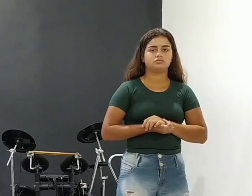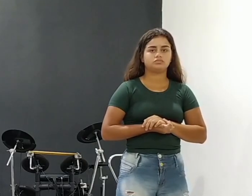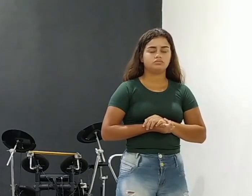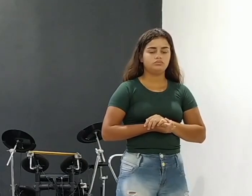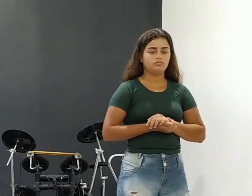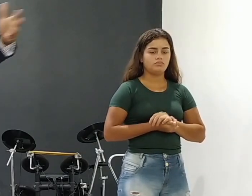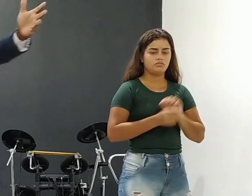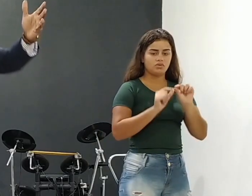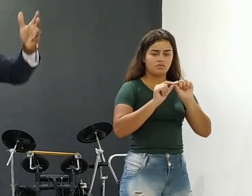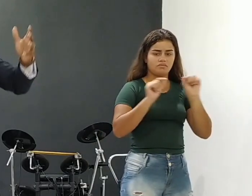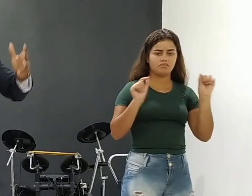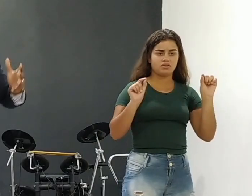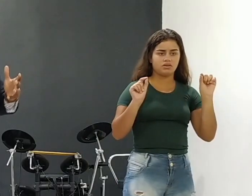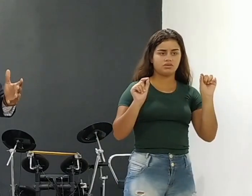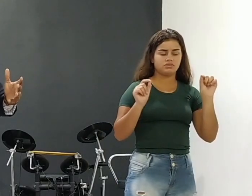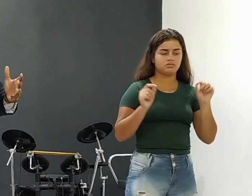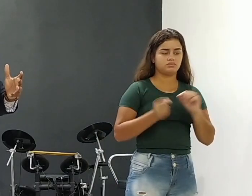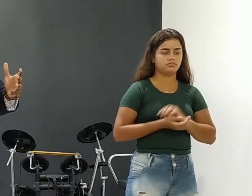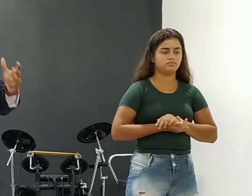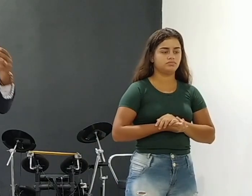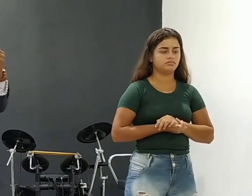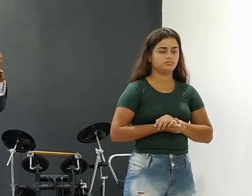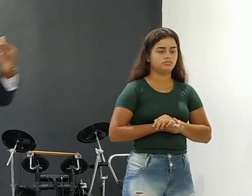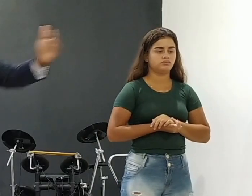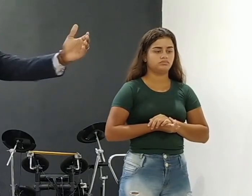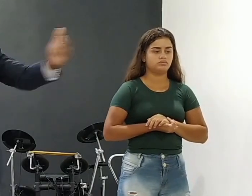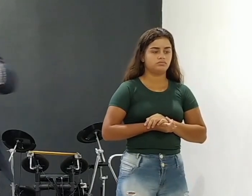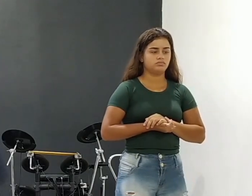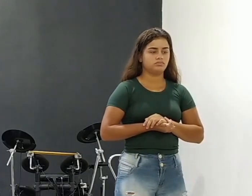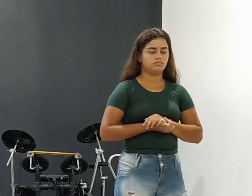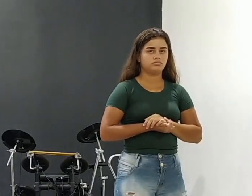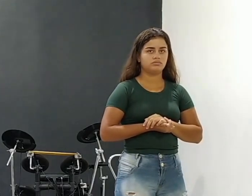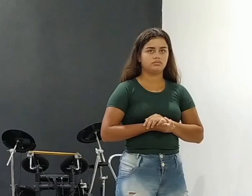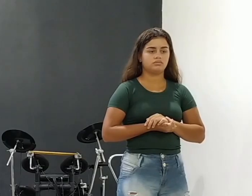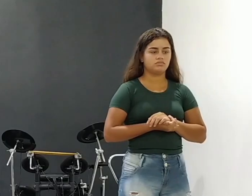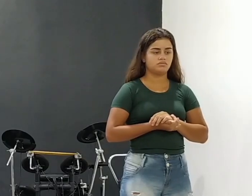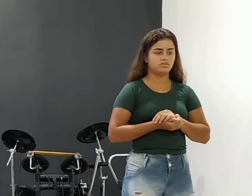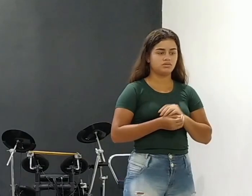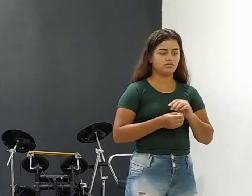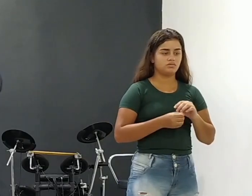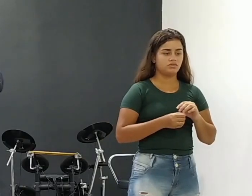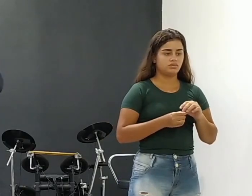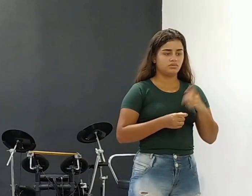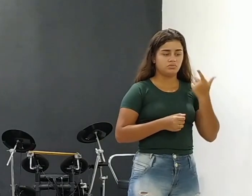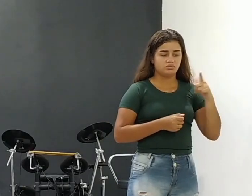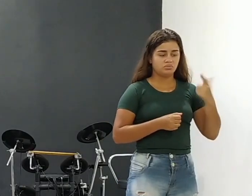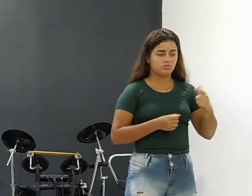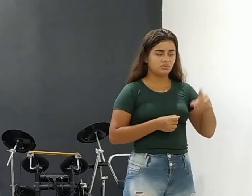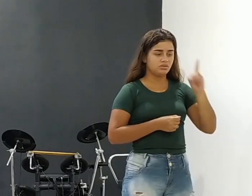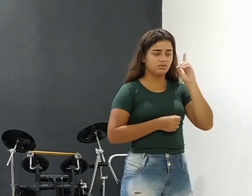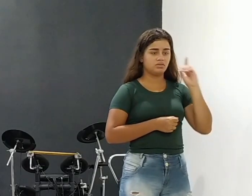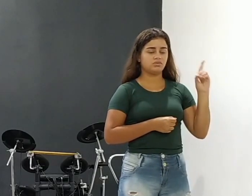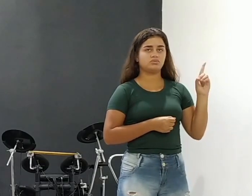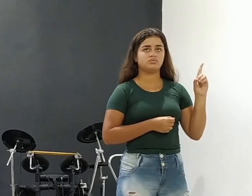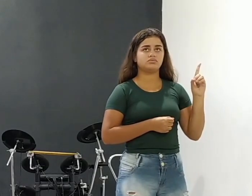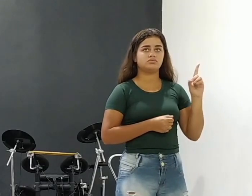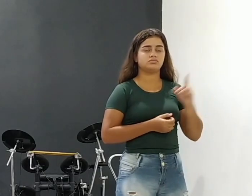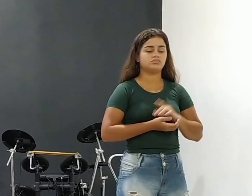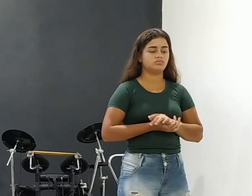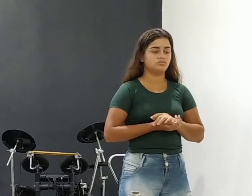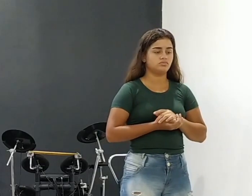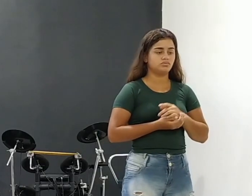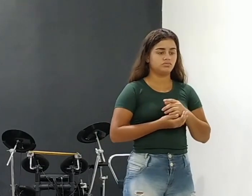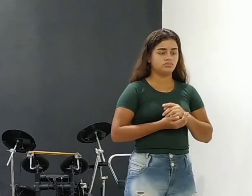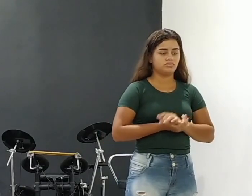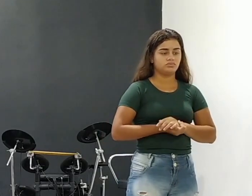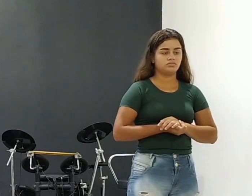se isso fosse uma frase de efeito, irmãos. Mas a frase está vazia de Deus, porque ela está vazia de compromisso. E